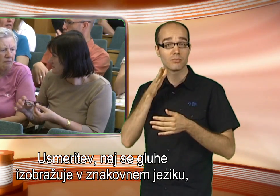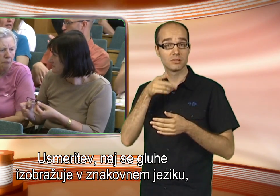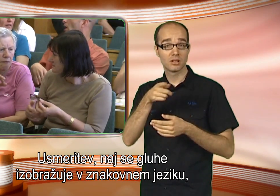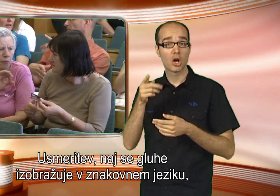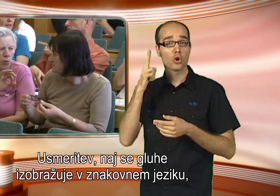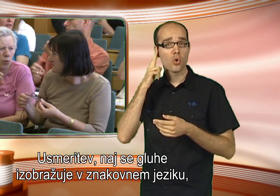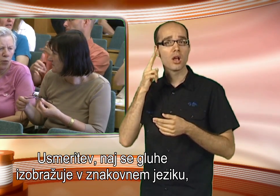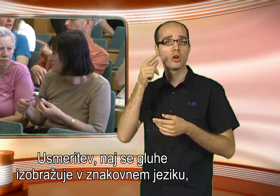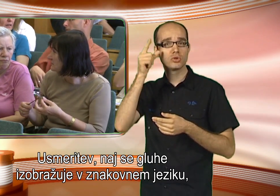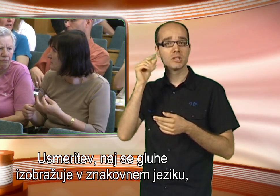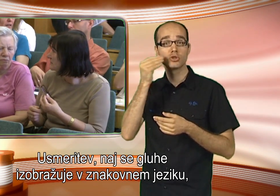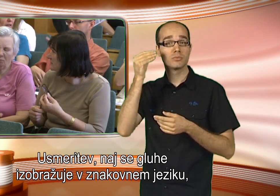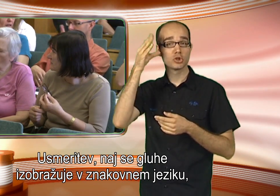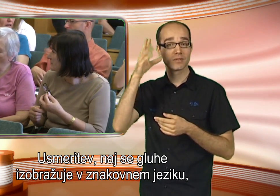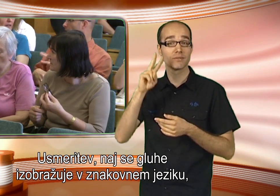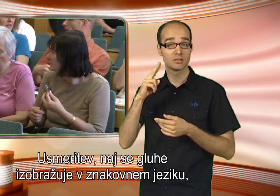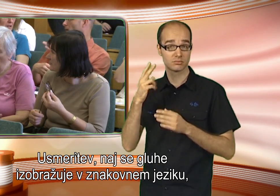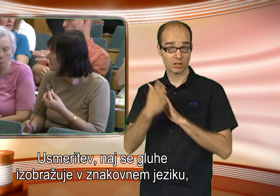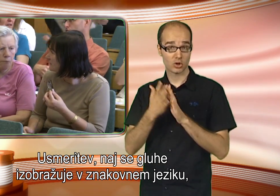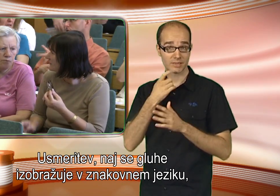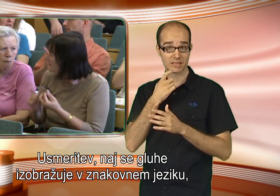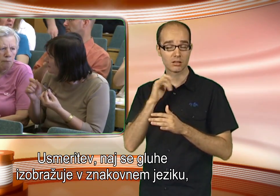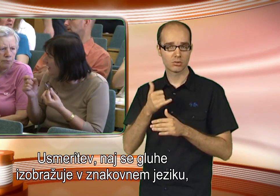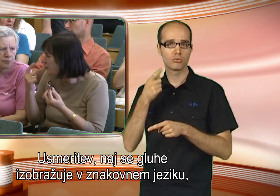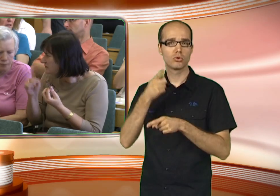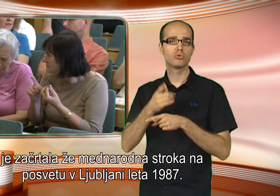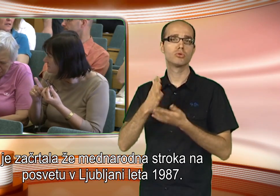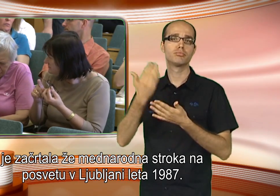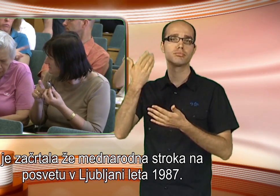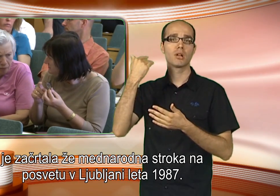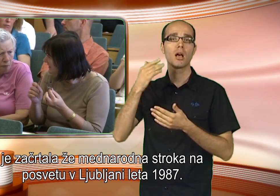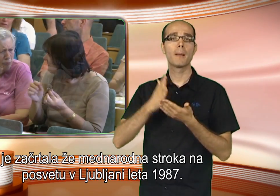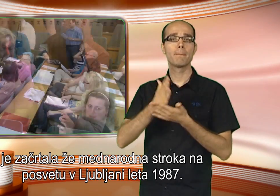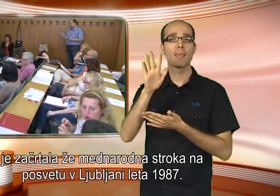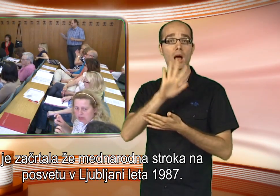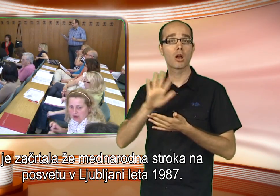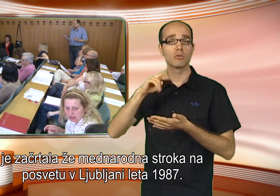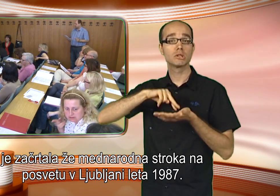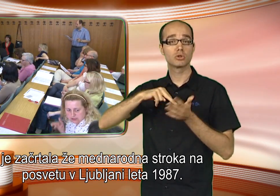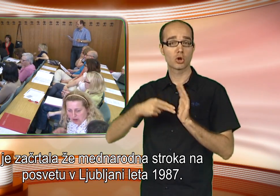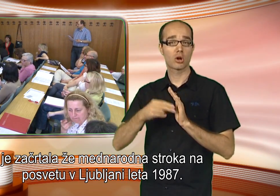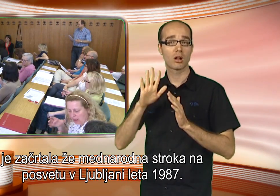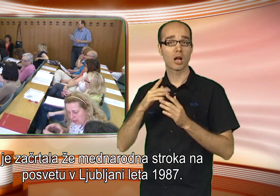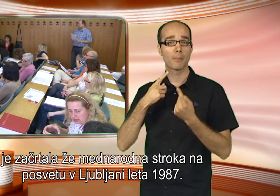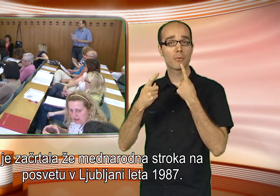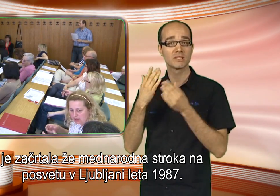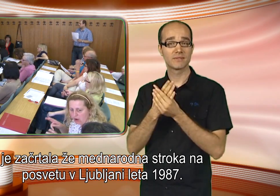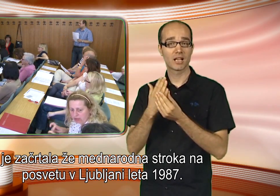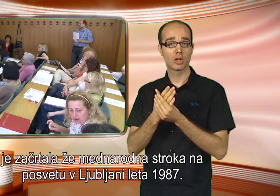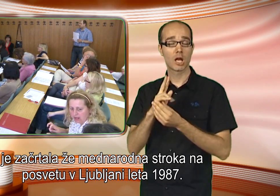Usmeritev naj se gluhe izobražuje v znakovnem jeziku je začrtala že mednarodna stroka na posvetu v Ljubljani leta